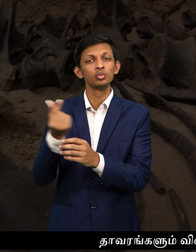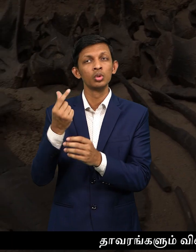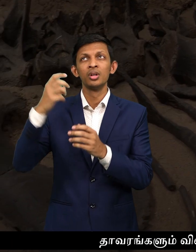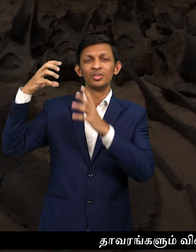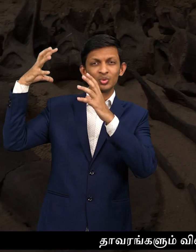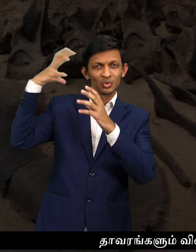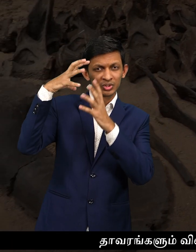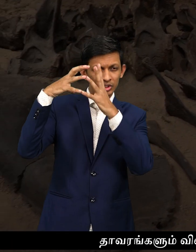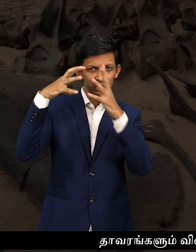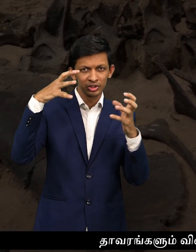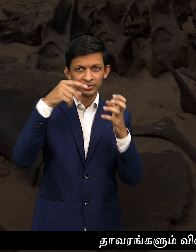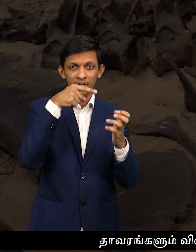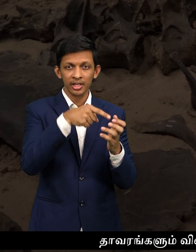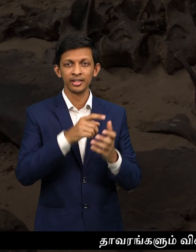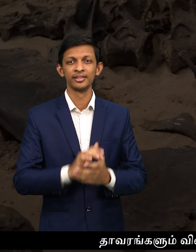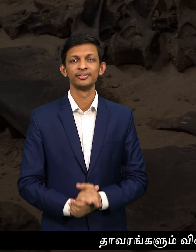வளர்வதை நாம் அறிவோம்.